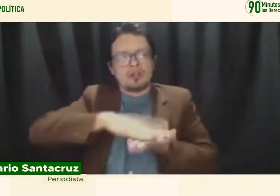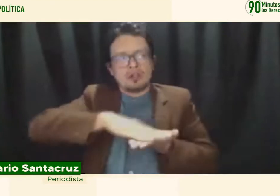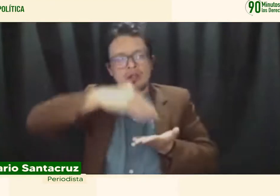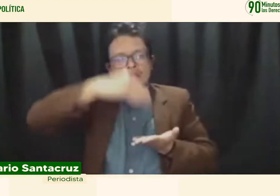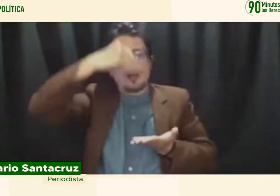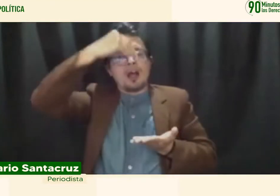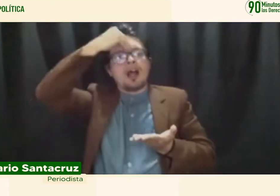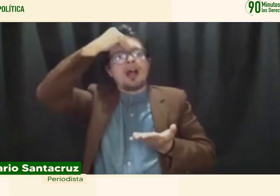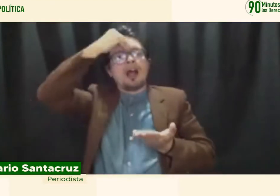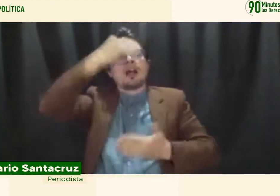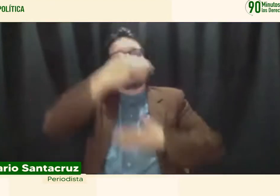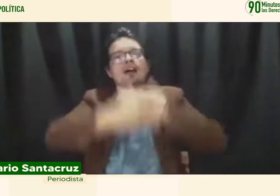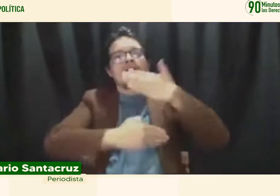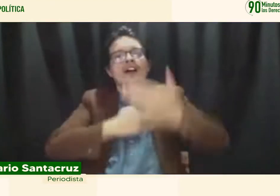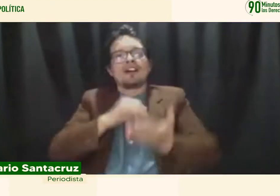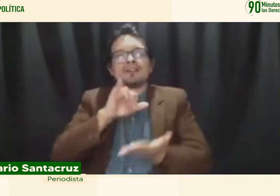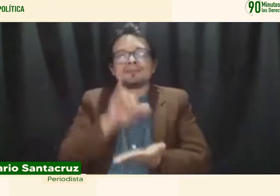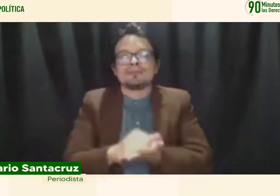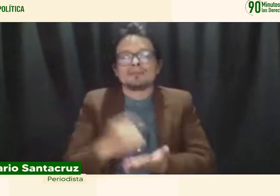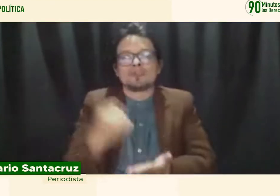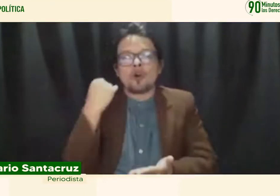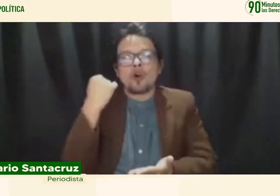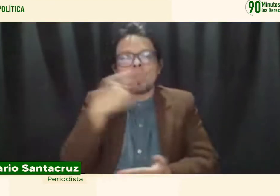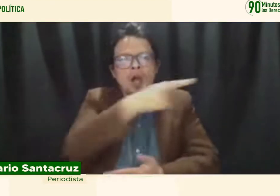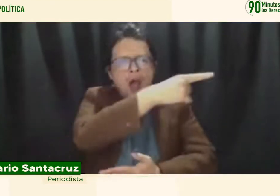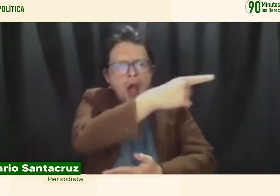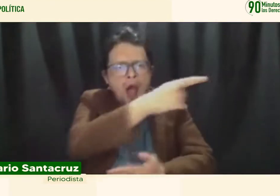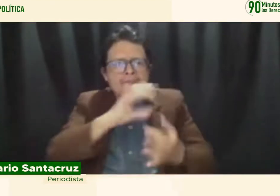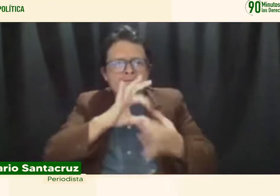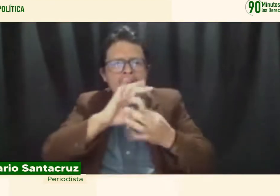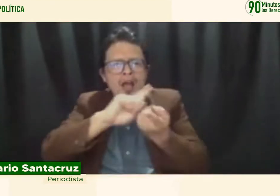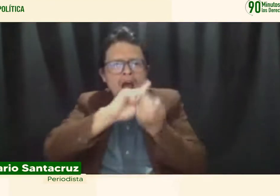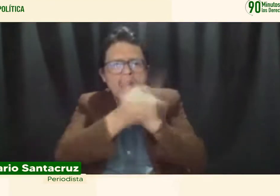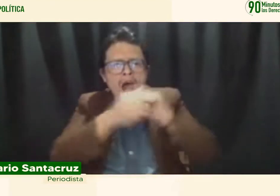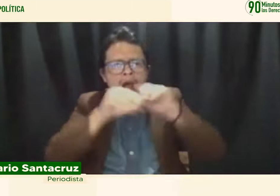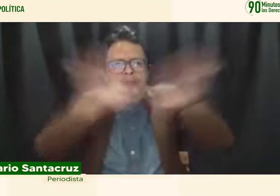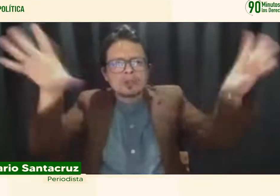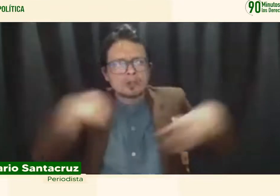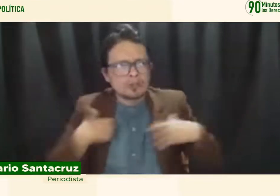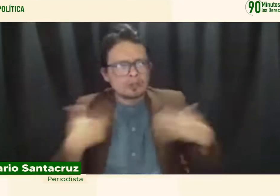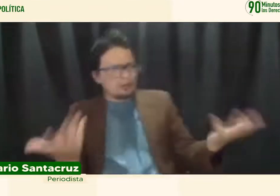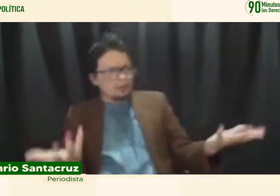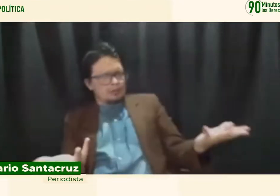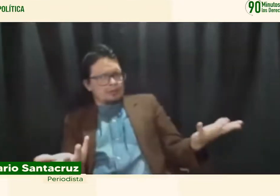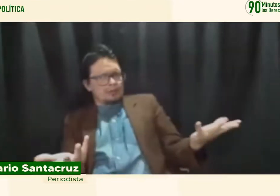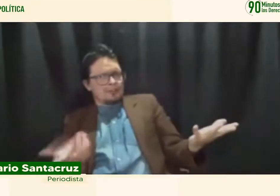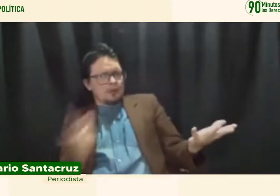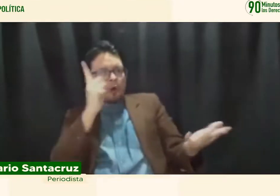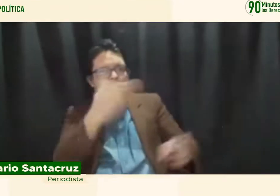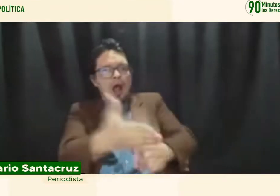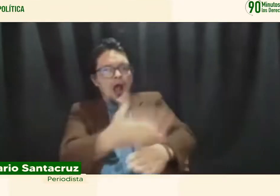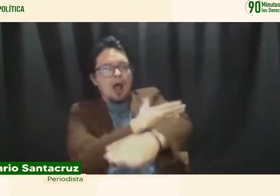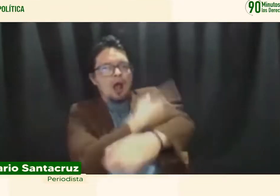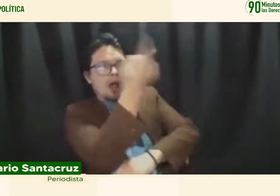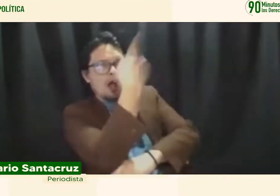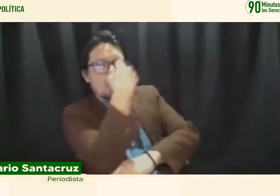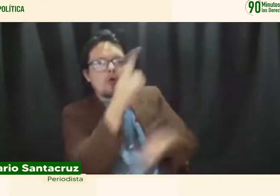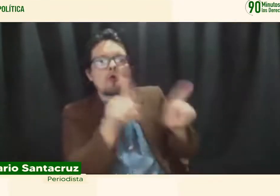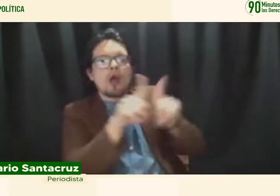parte y entendía y desde el interior de penas col que era importante el principio de neutralidad y por eso cuando vi ese vídeo e